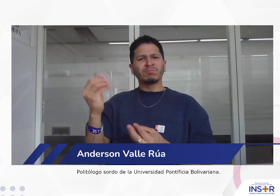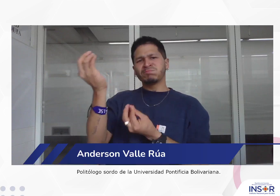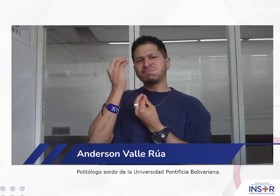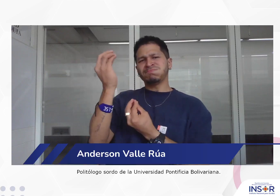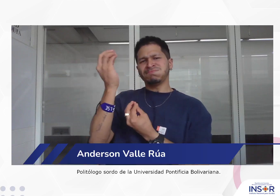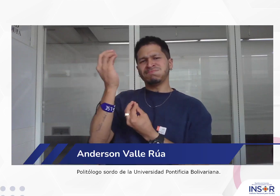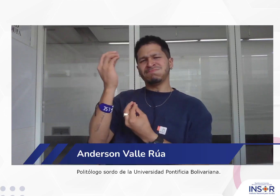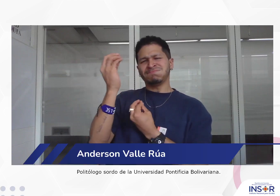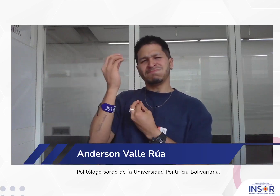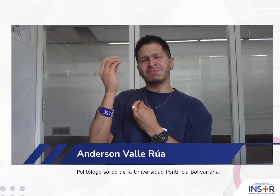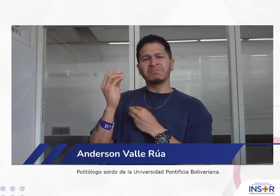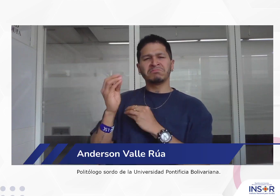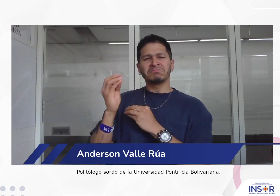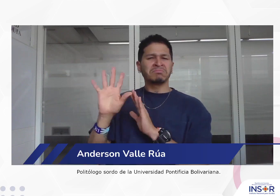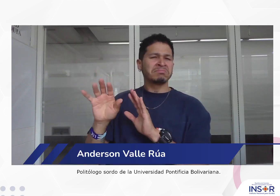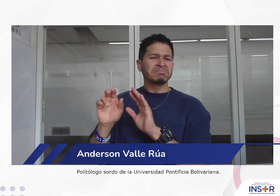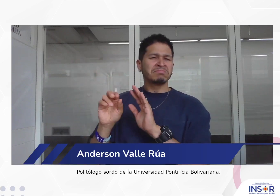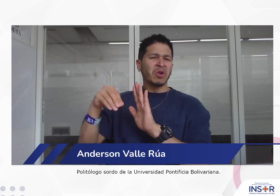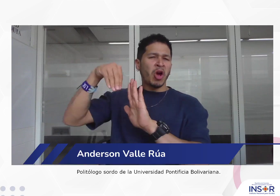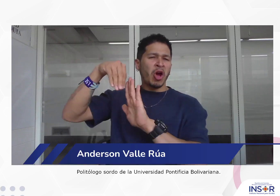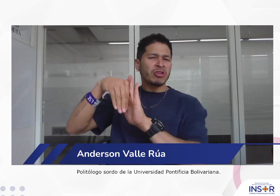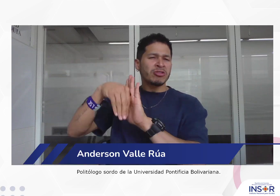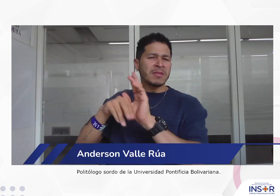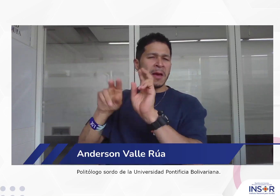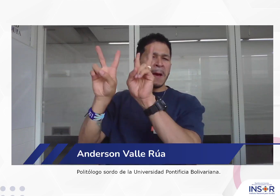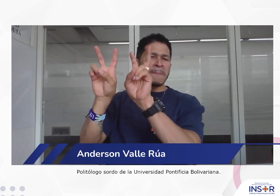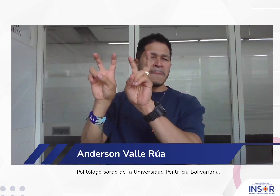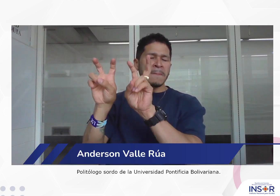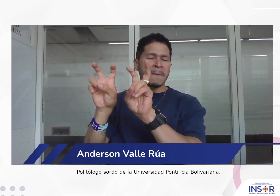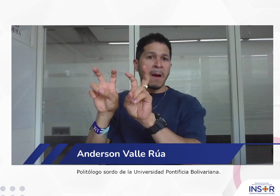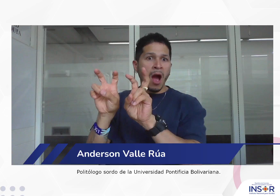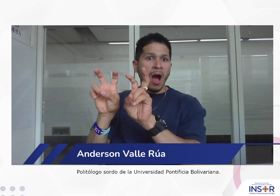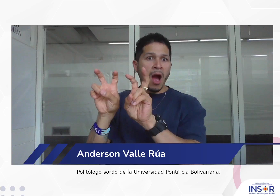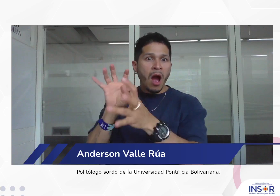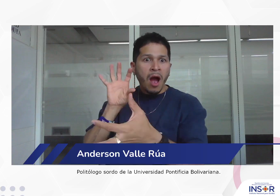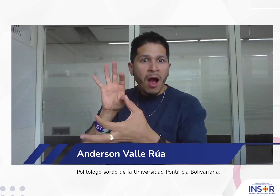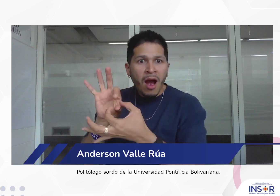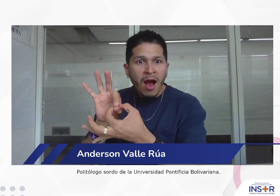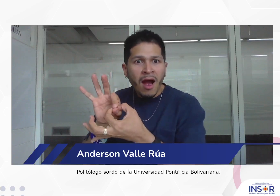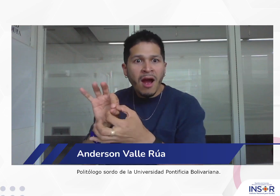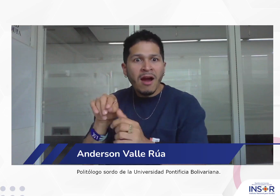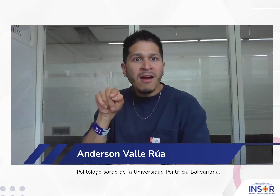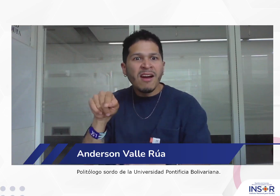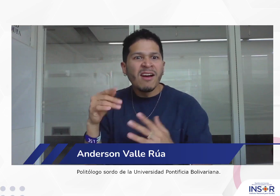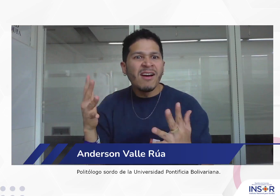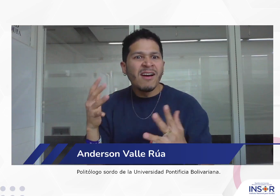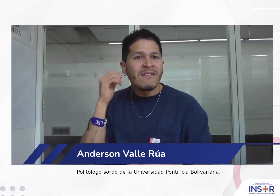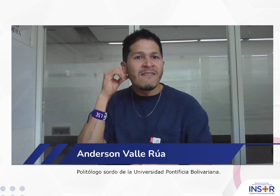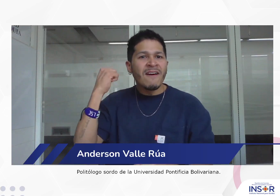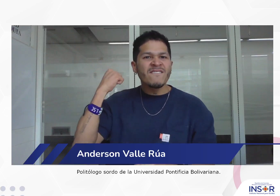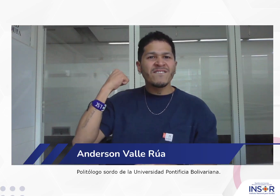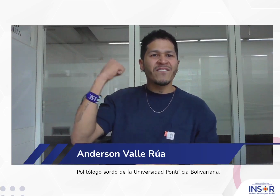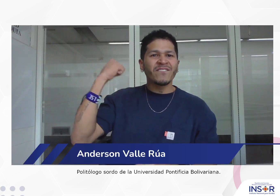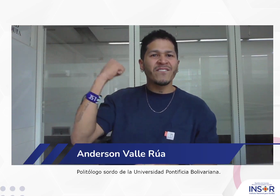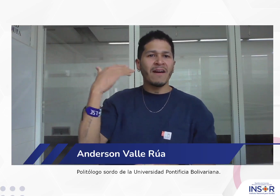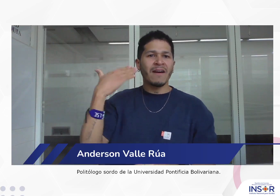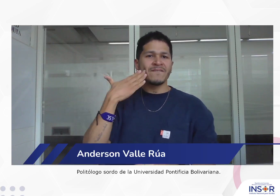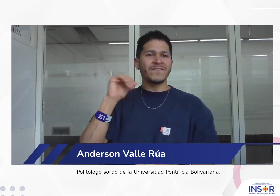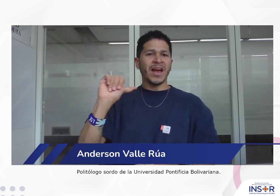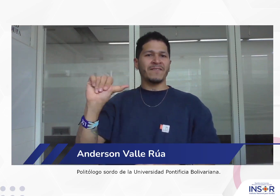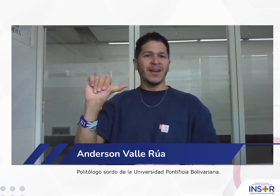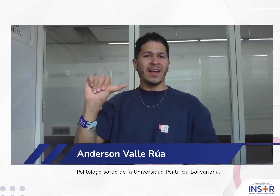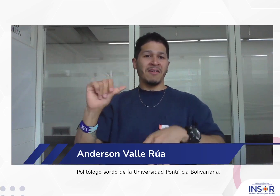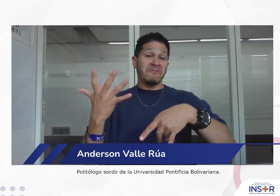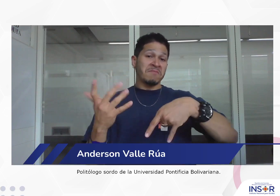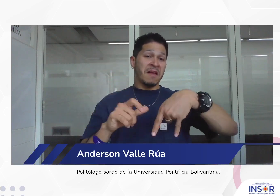Internacionales y en ese curso, pues nos expuso diferentes contenidos, pero hubo uno particularmente que me